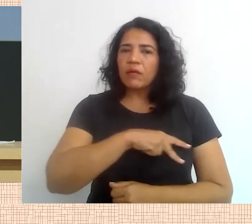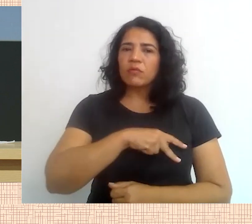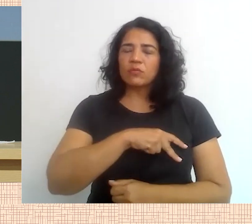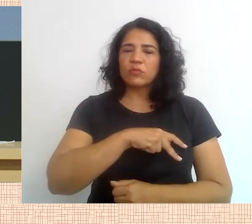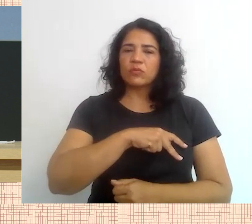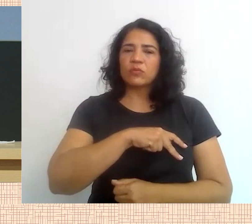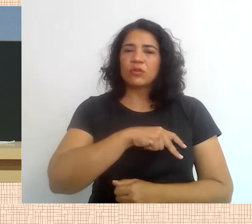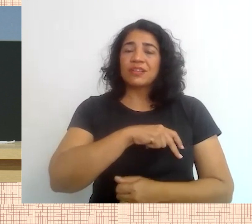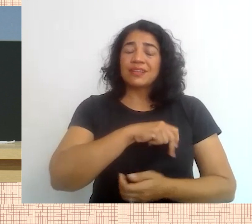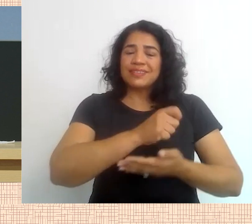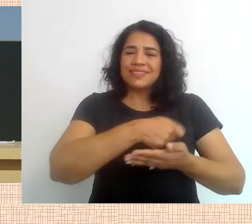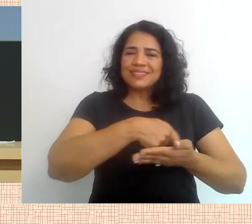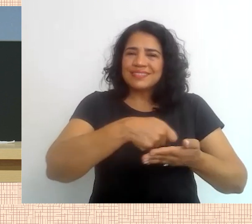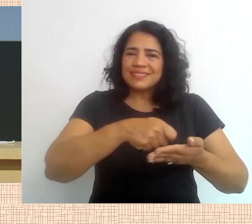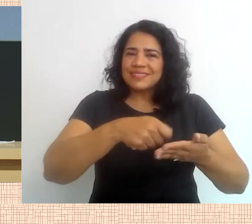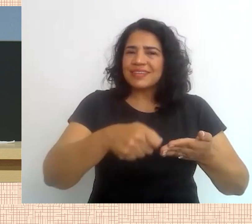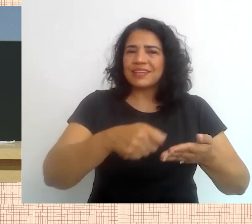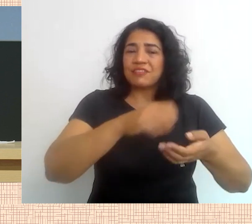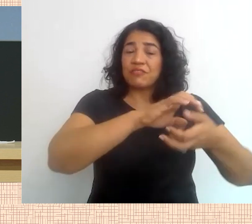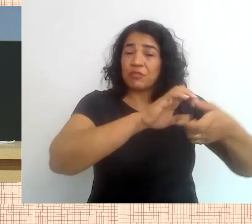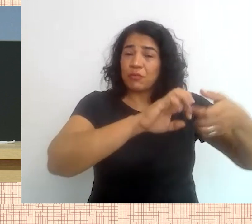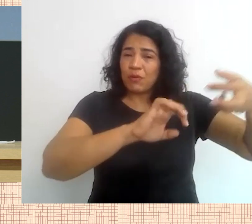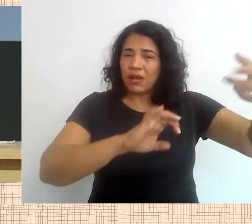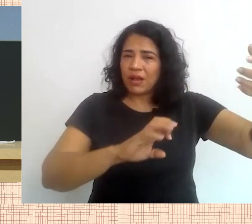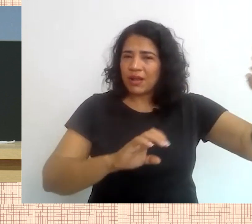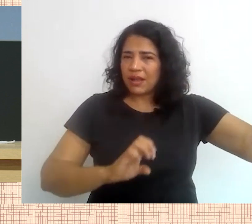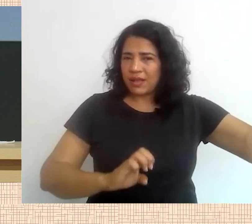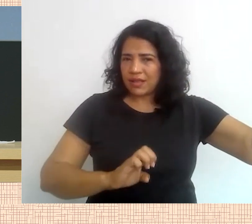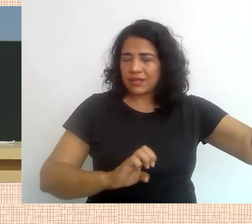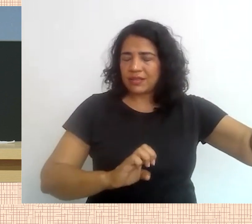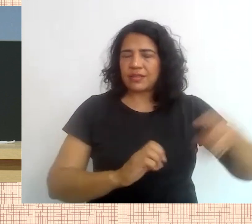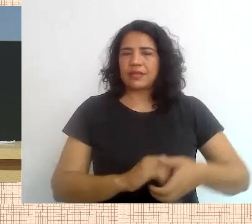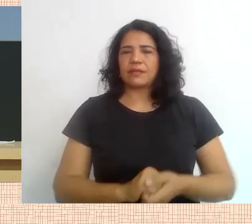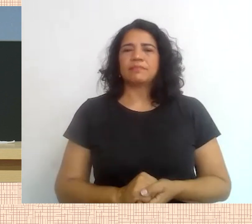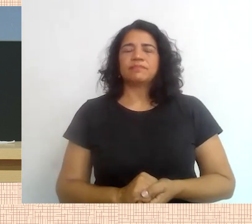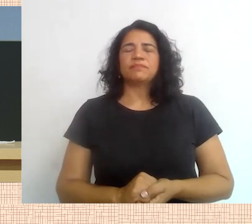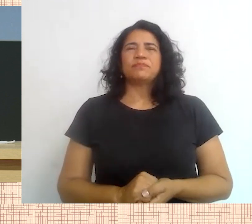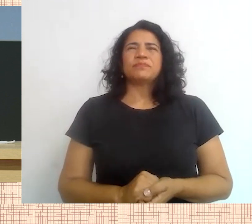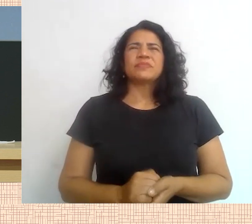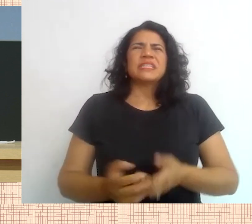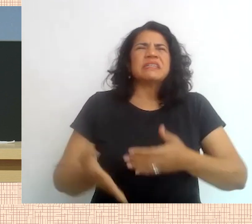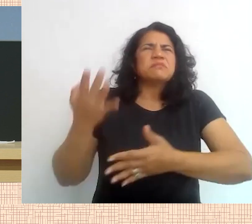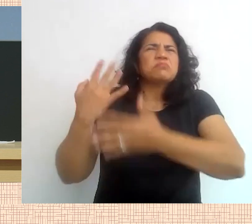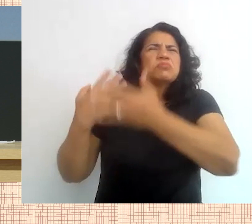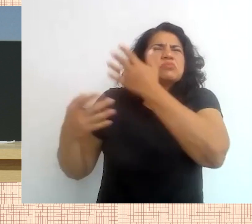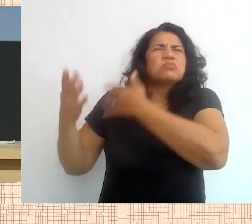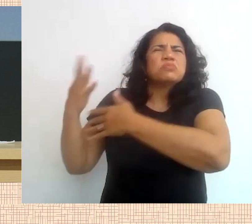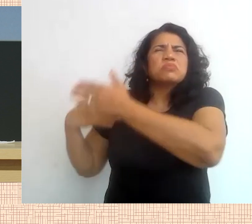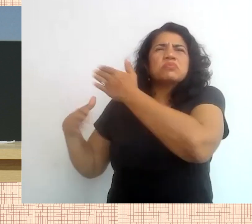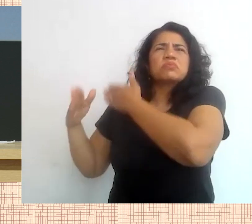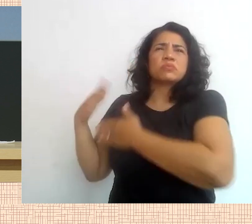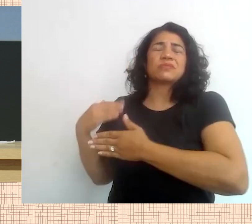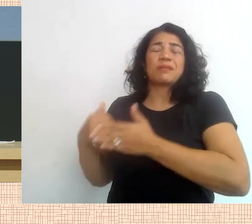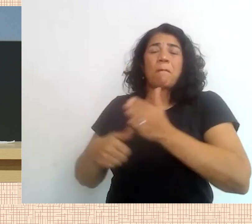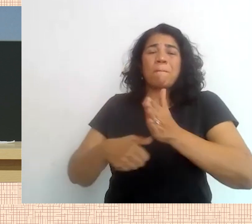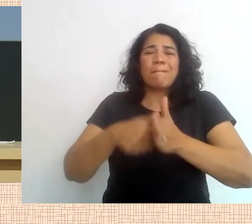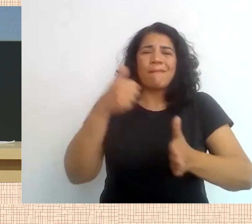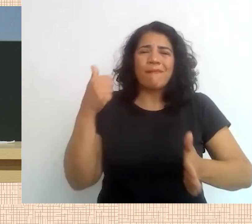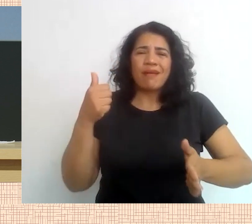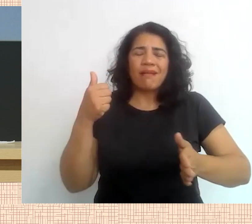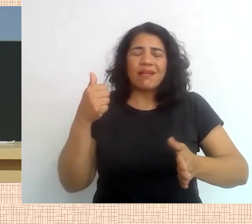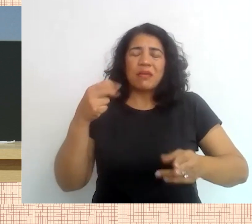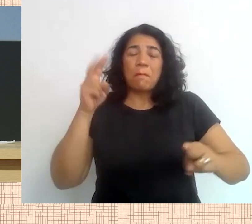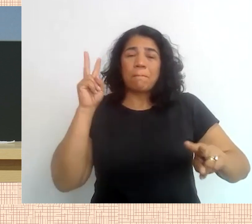casa, foi-lhe permitido alugar uma casa. Então ele esteve na sua prisão domiciliar com um